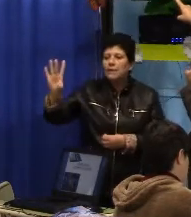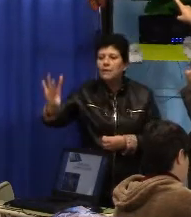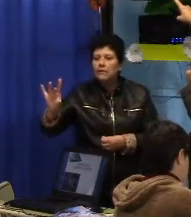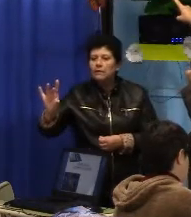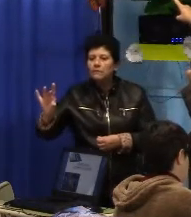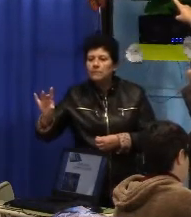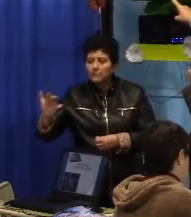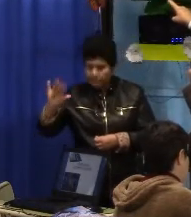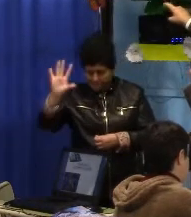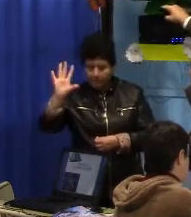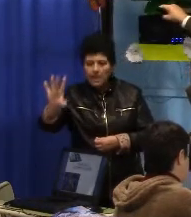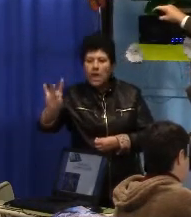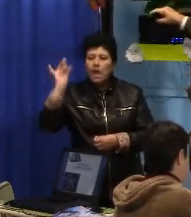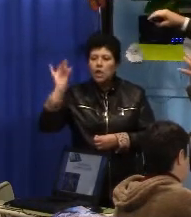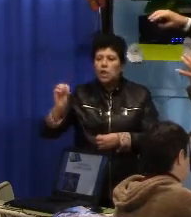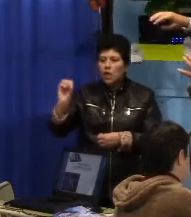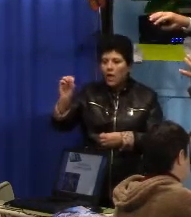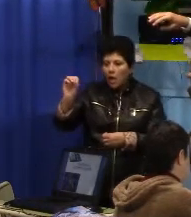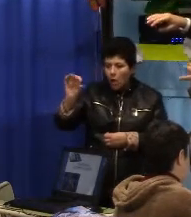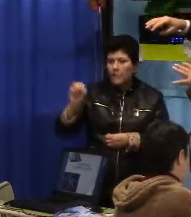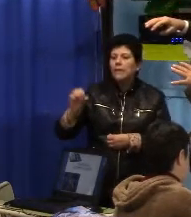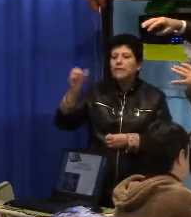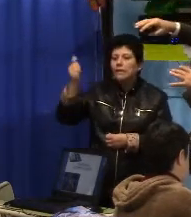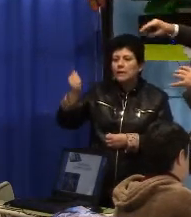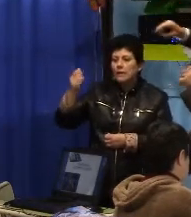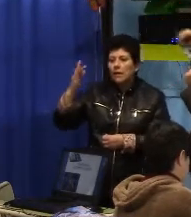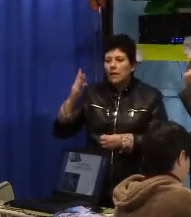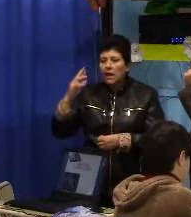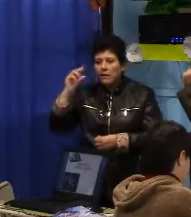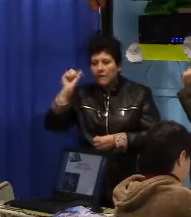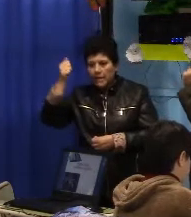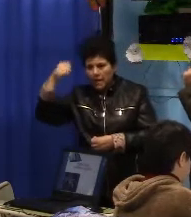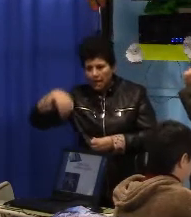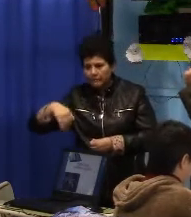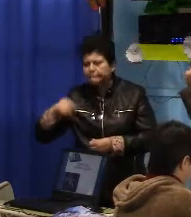Abraham, que era mentiroso,